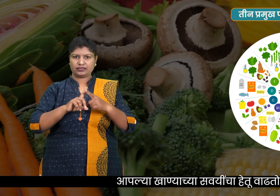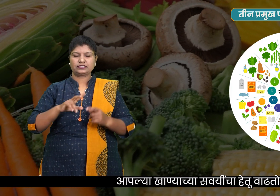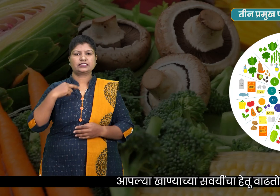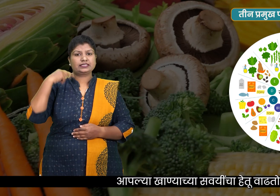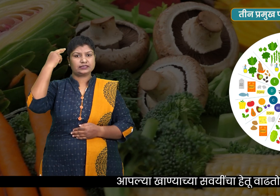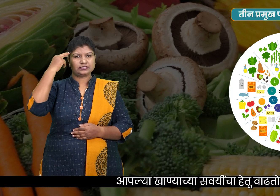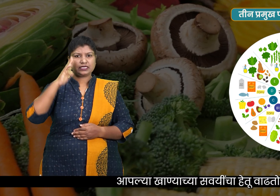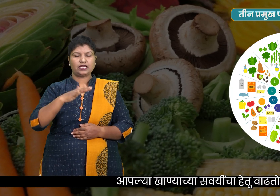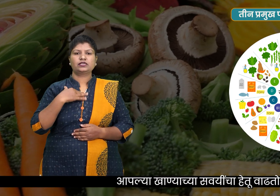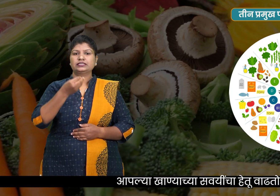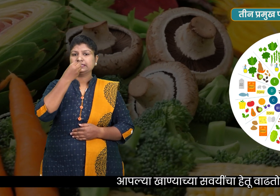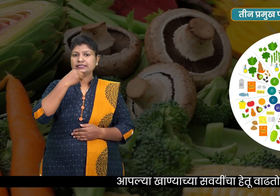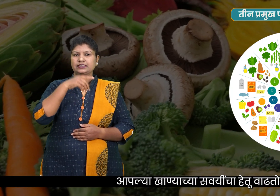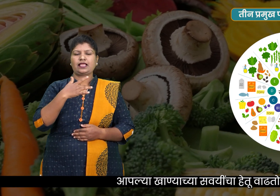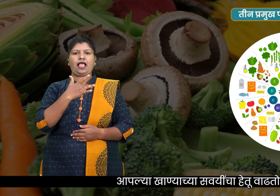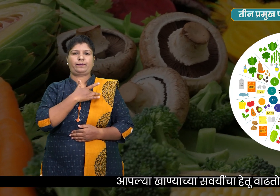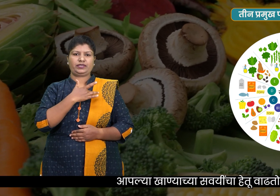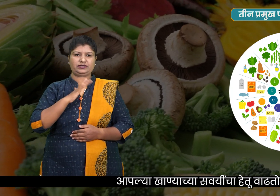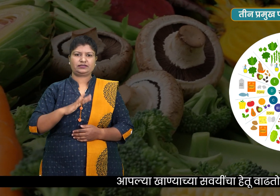आपल्या खाण्याच्या सवयींचा हेतू वाढतो.